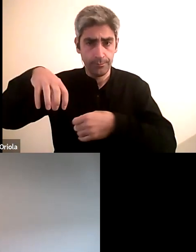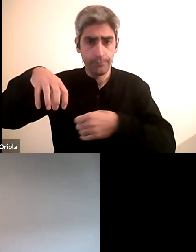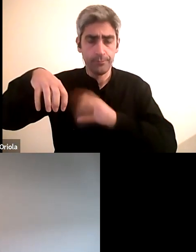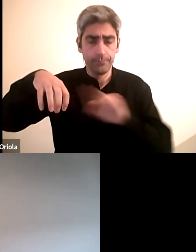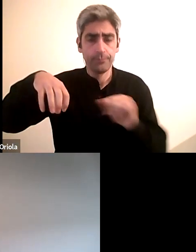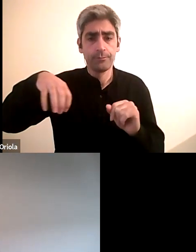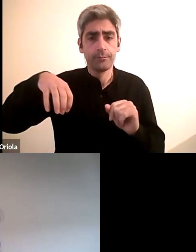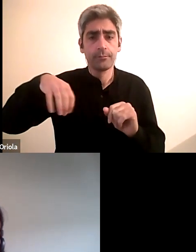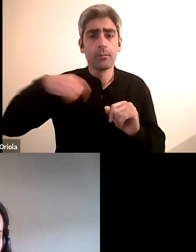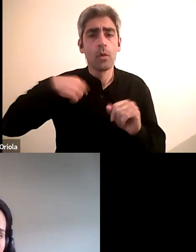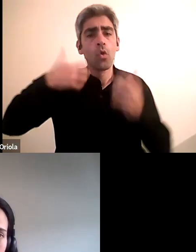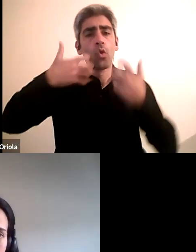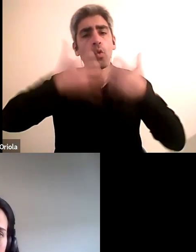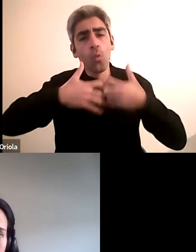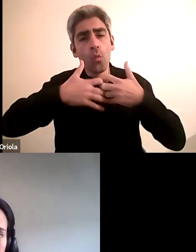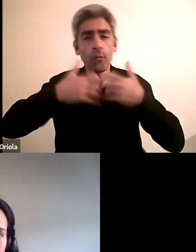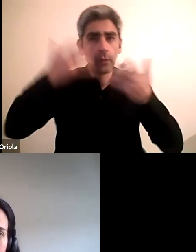A nebulosa que nós temos neste momento